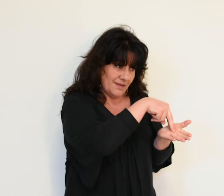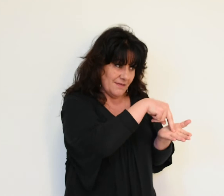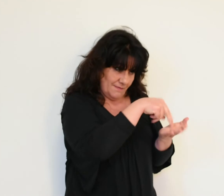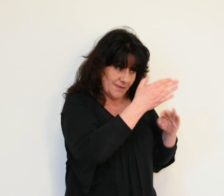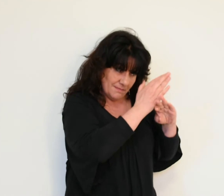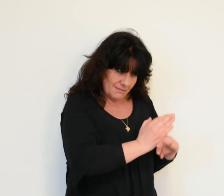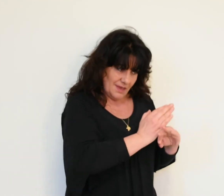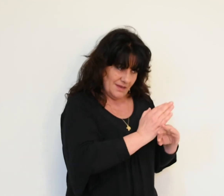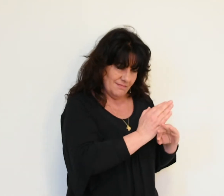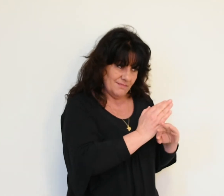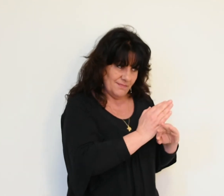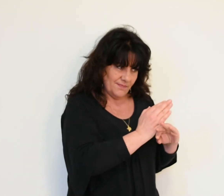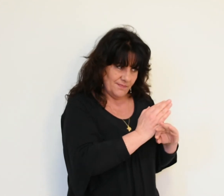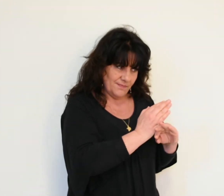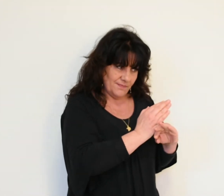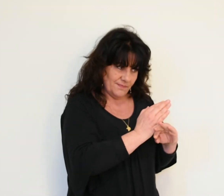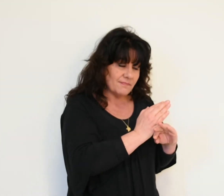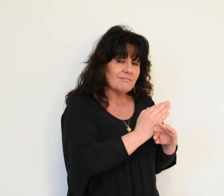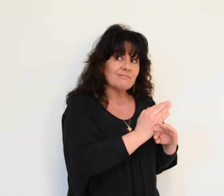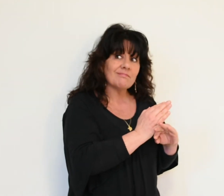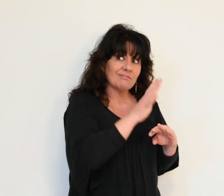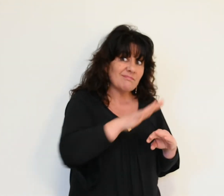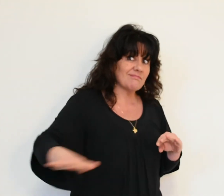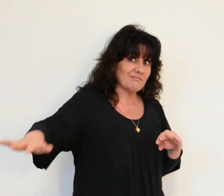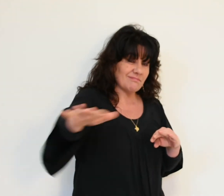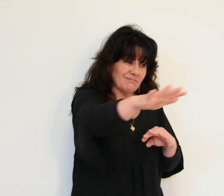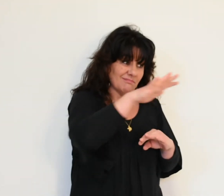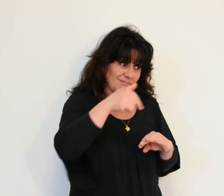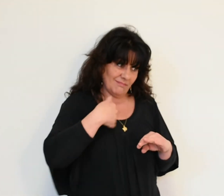Tu diras contre eux tout ce que je t'ordonnerai.